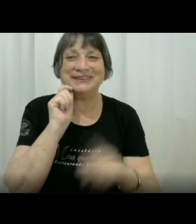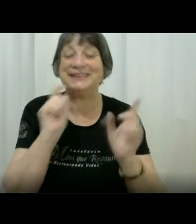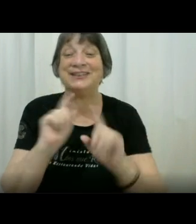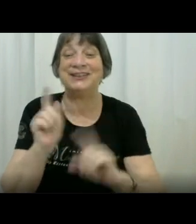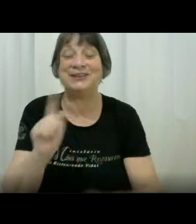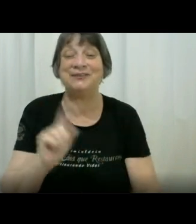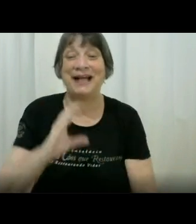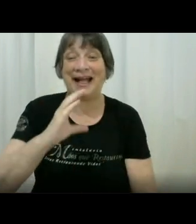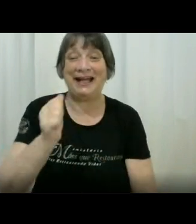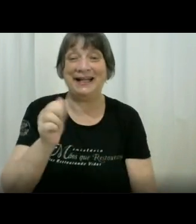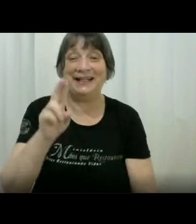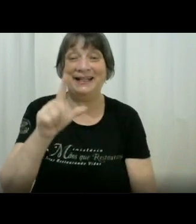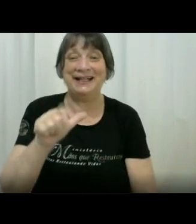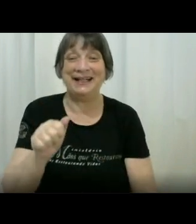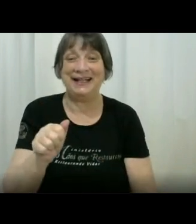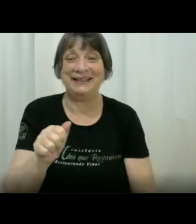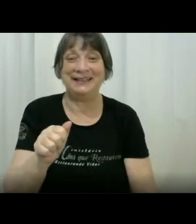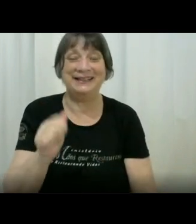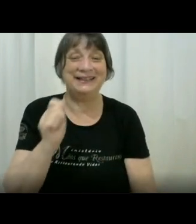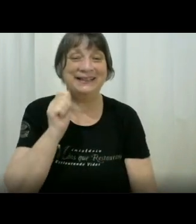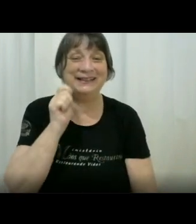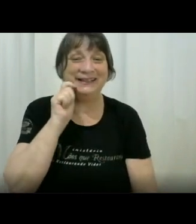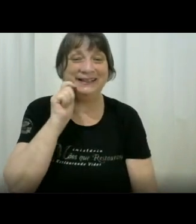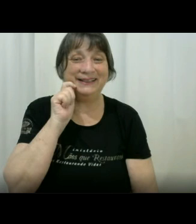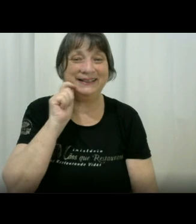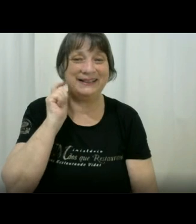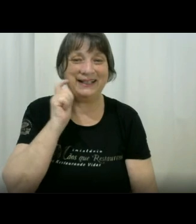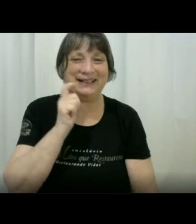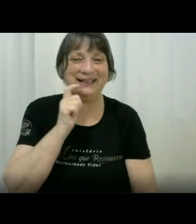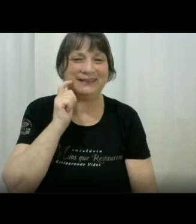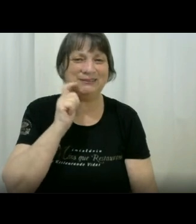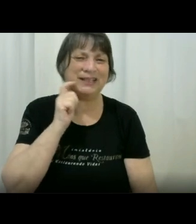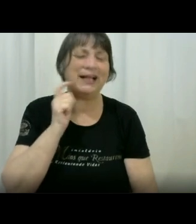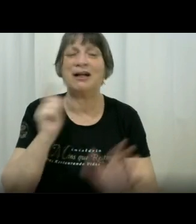o seu, não. Carla,